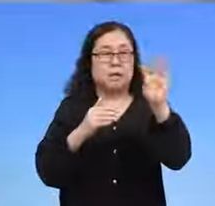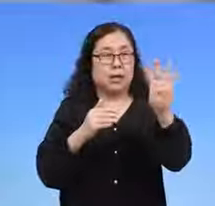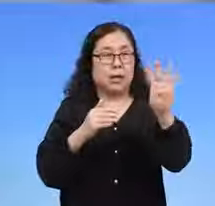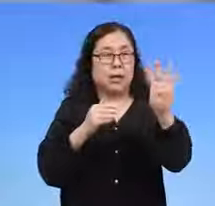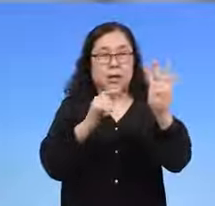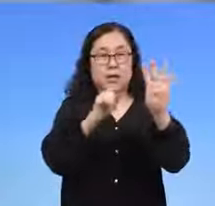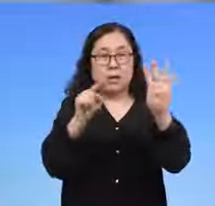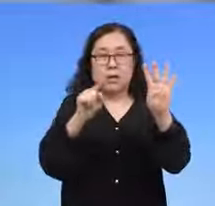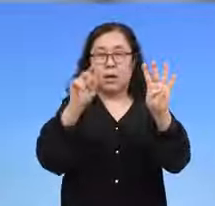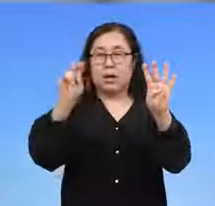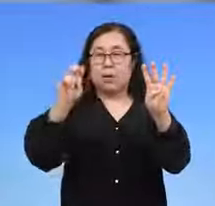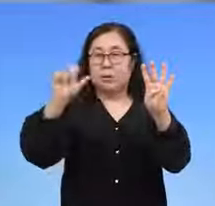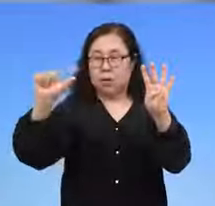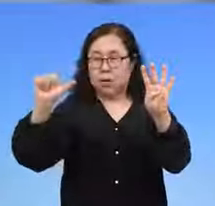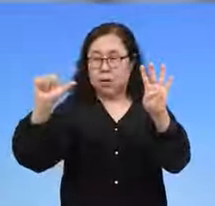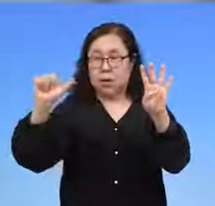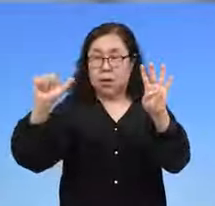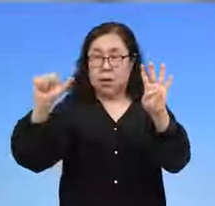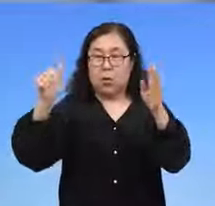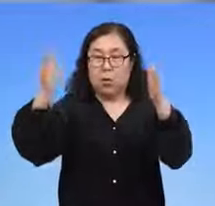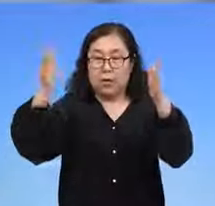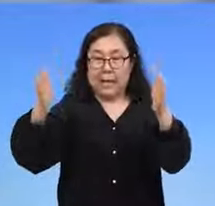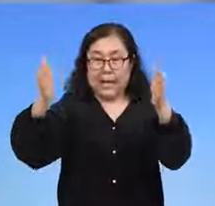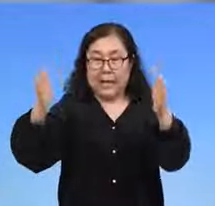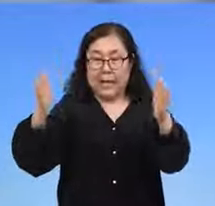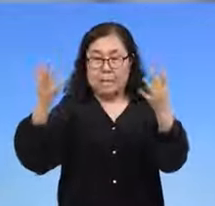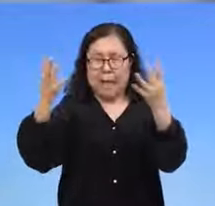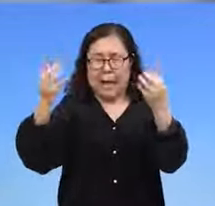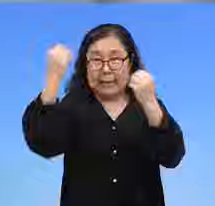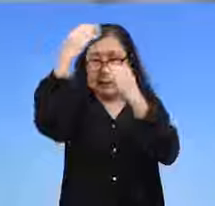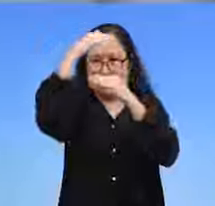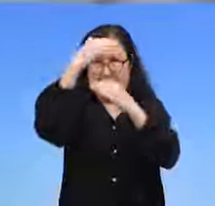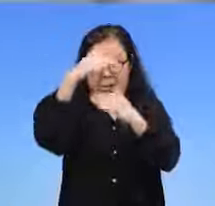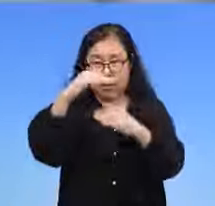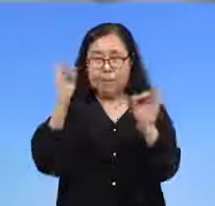엄청나게 많은 내용이 생략이 돼 있다는 거예요.